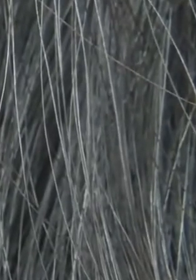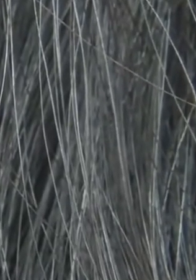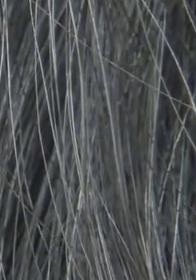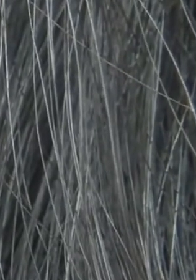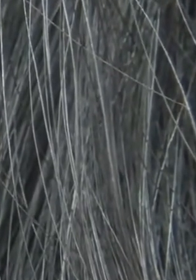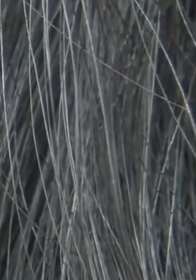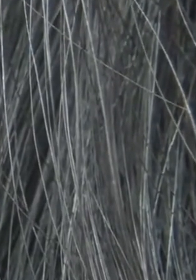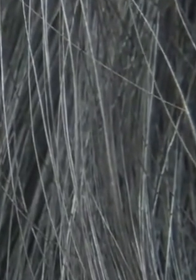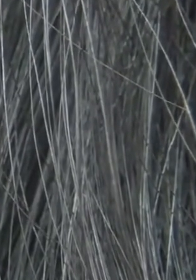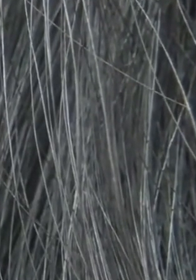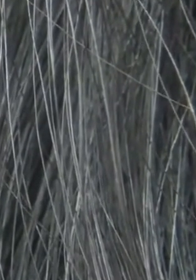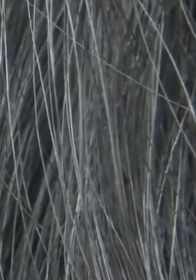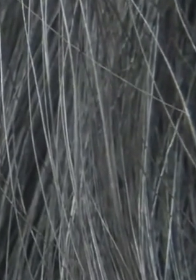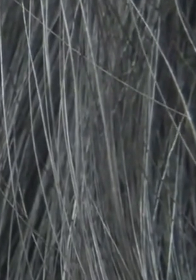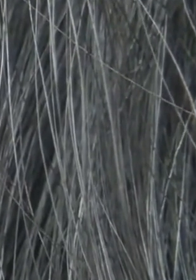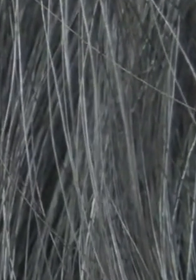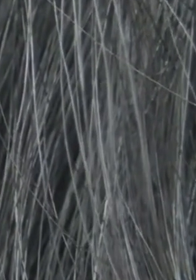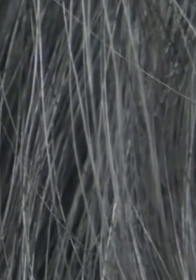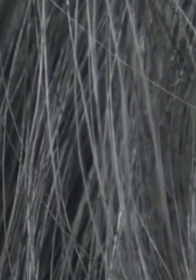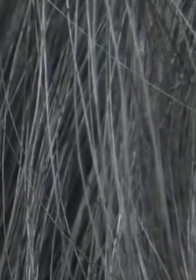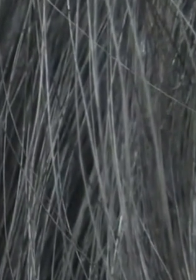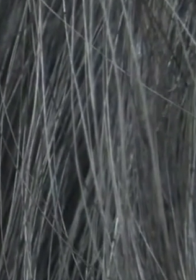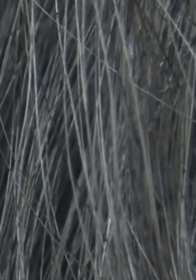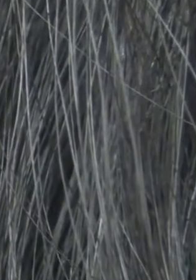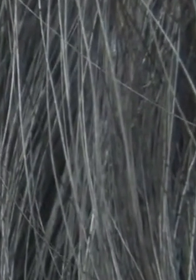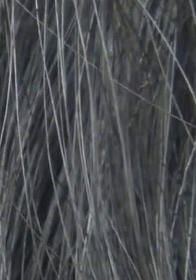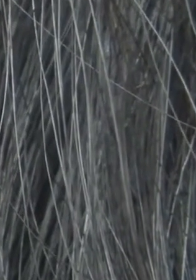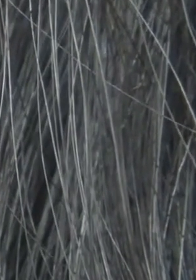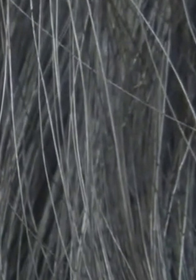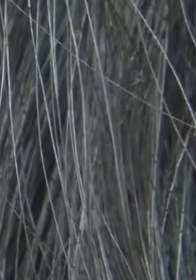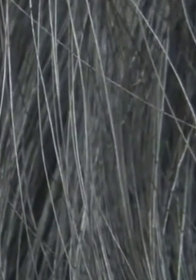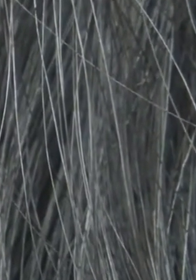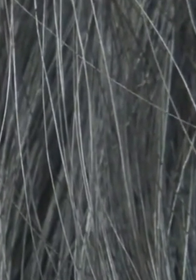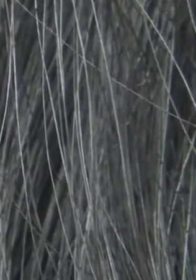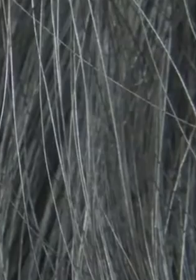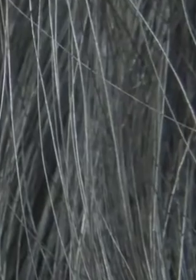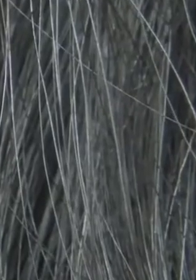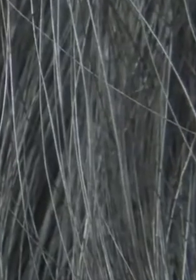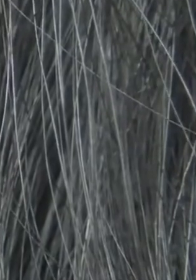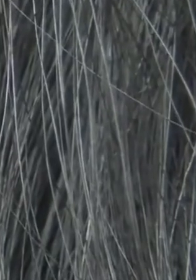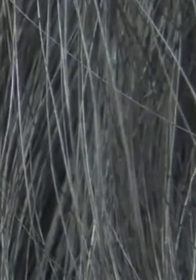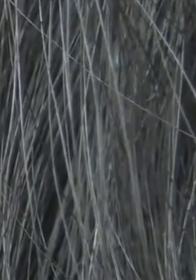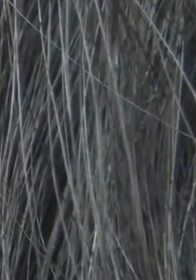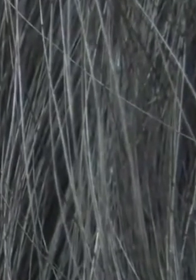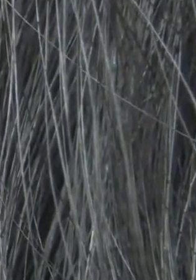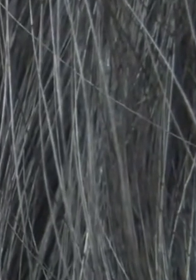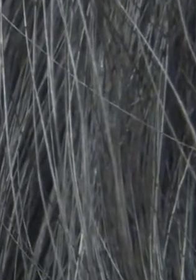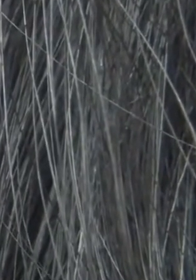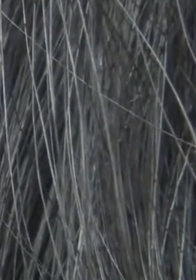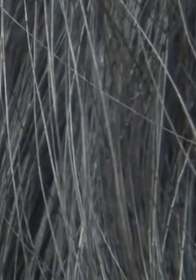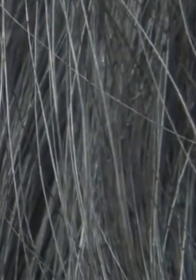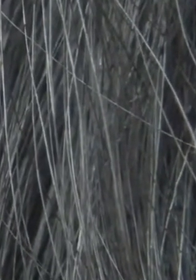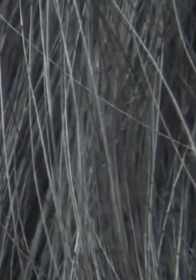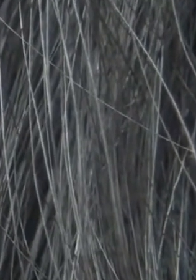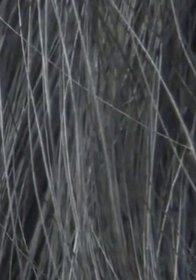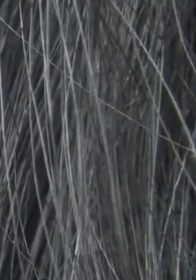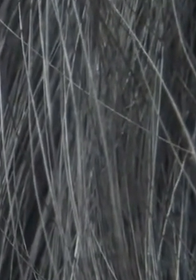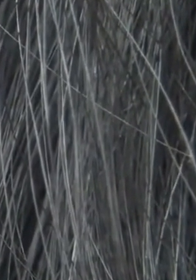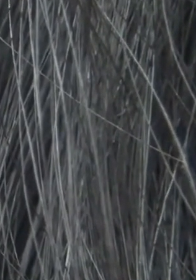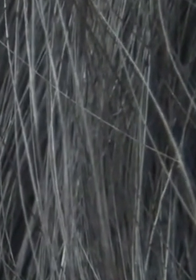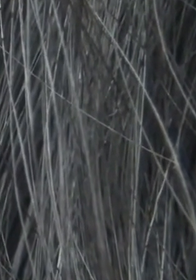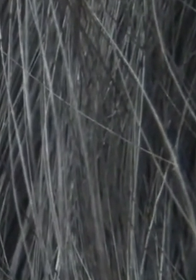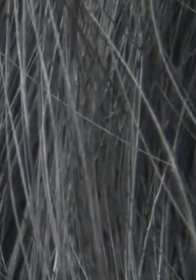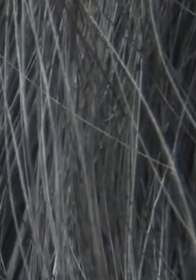대한 전면 적용을 요구하며 10조 2항의 소상공인 업무 처리 절차 마련 의무